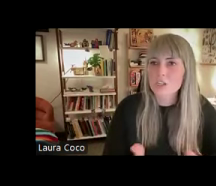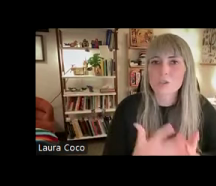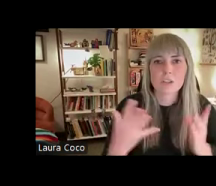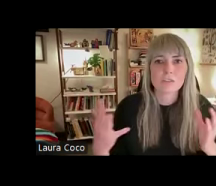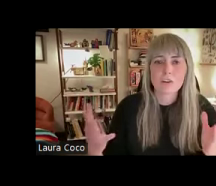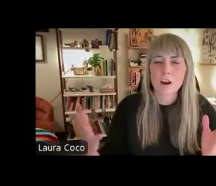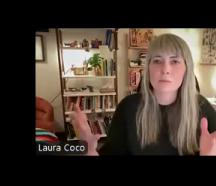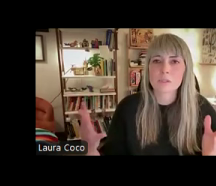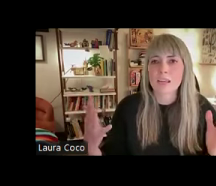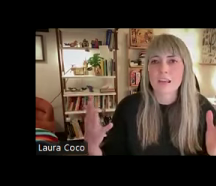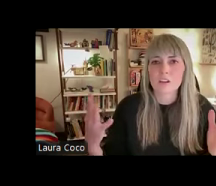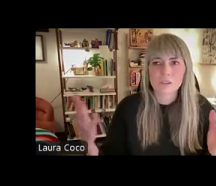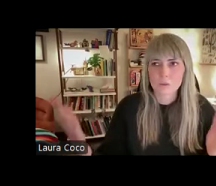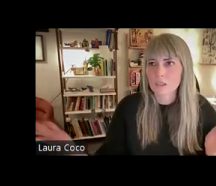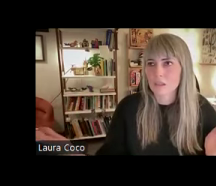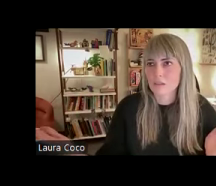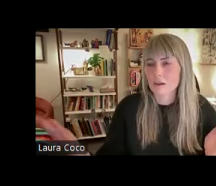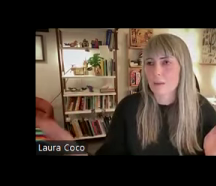tabaco y